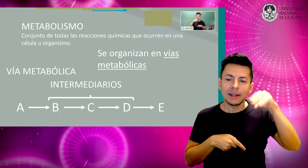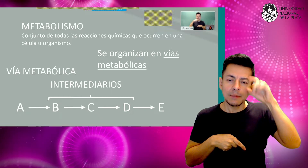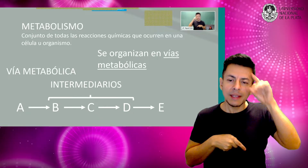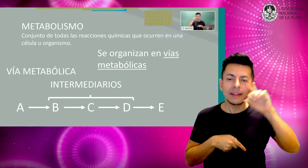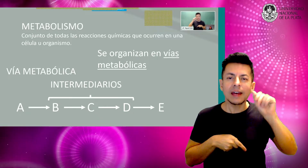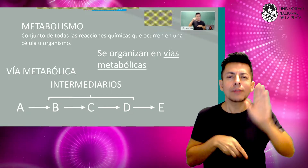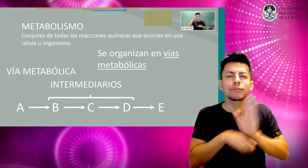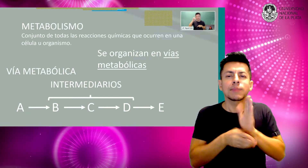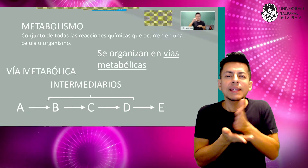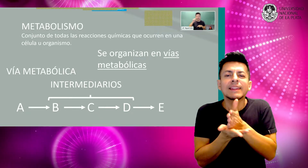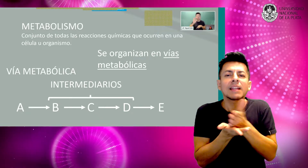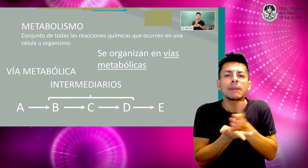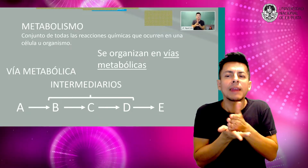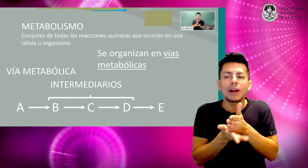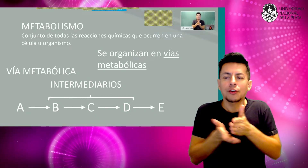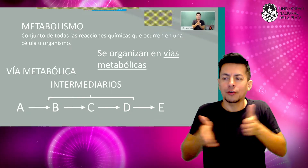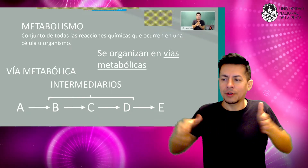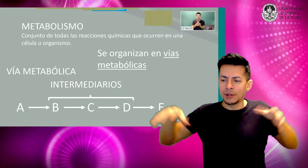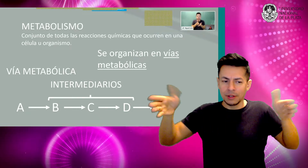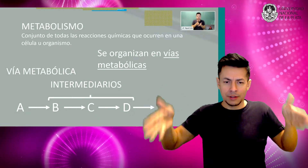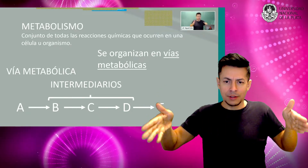reacción.